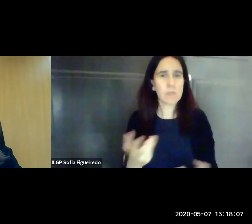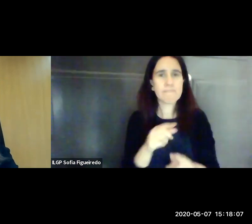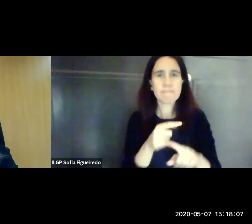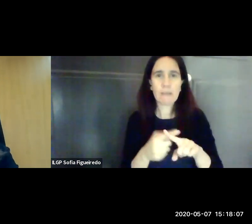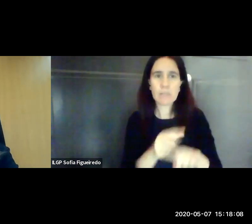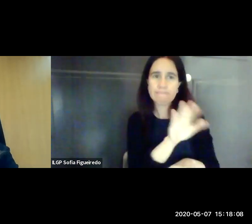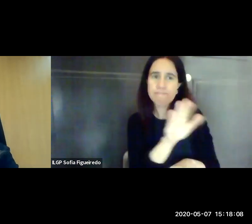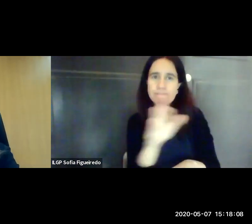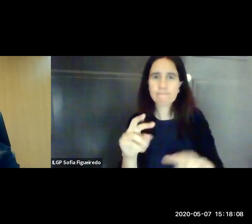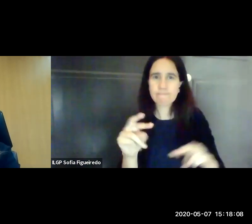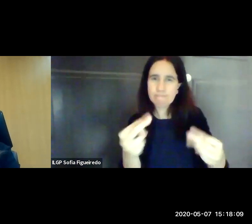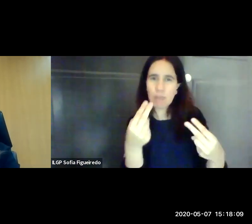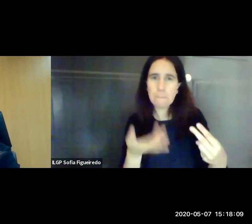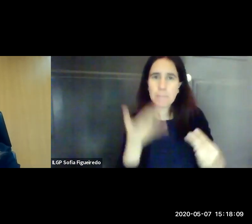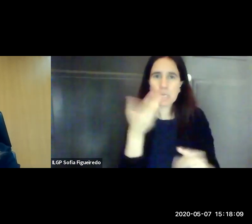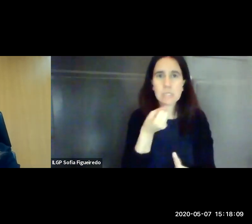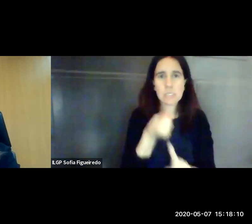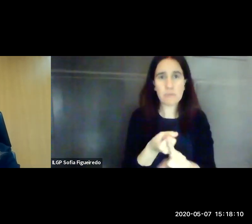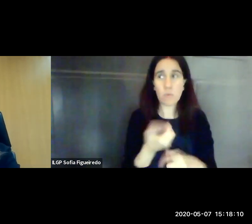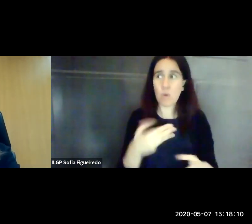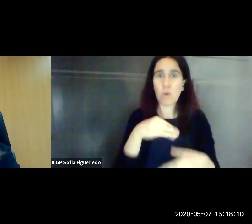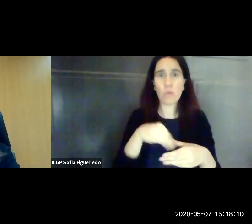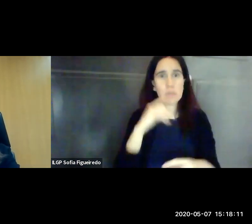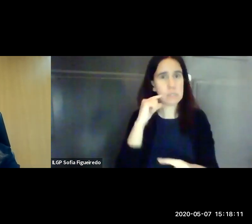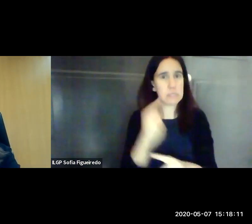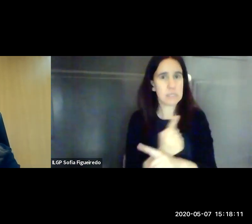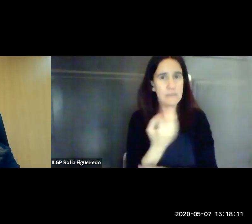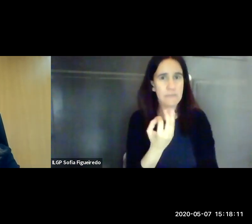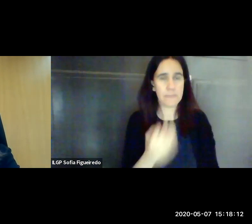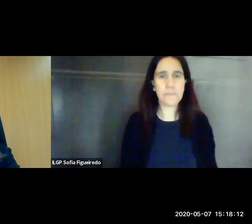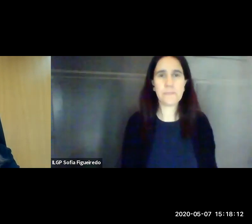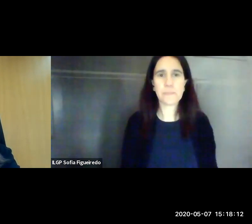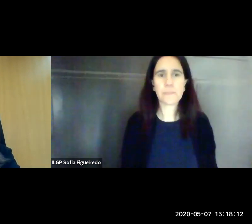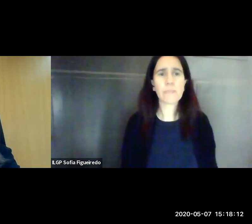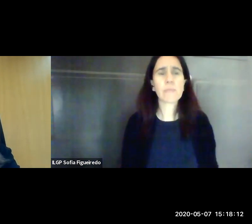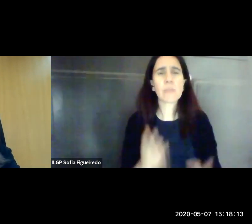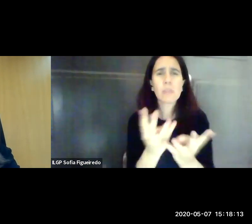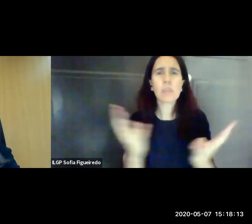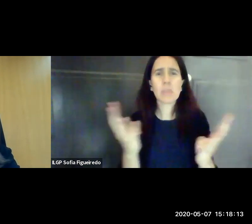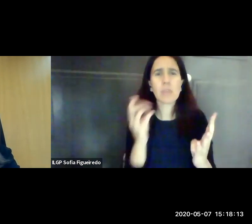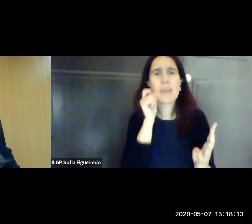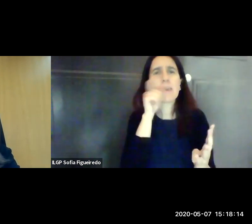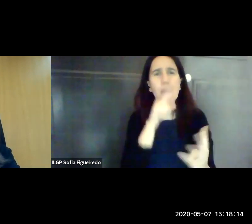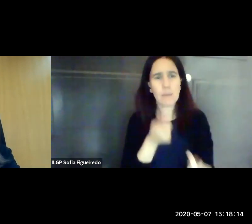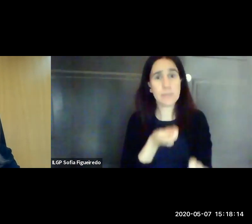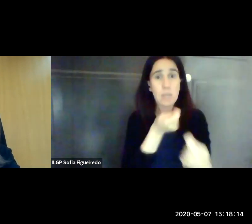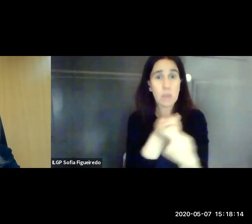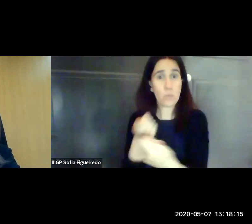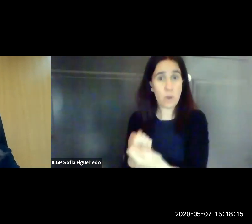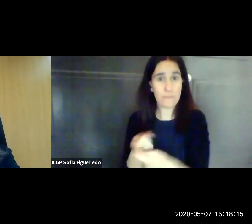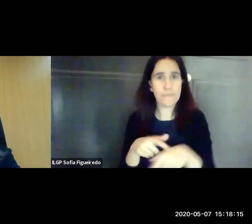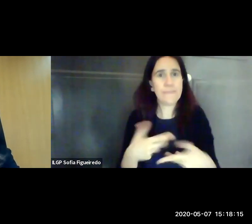se nós considerarmos o contexto em que temos envolvidos. Adequar aos destinatários. Hoje em dia